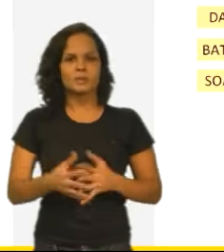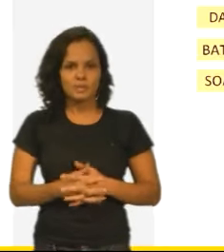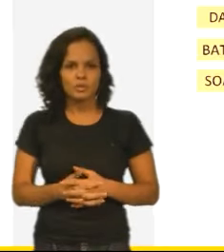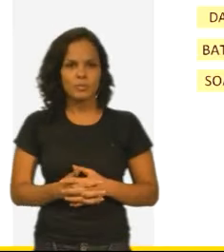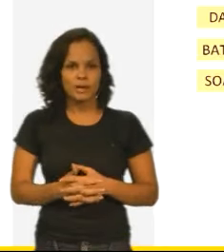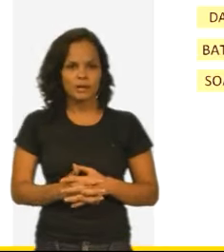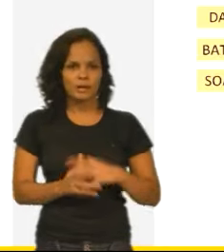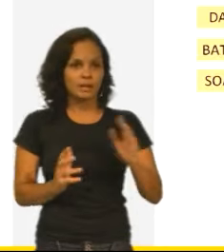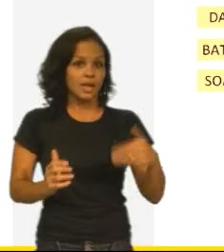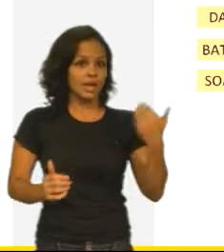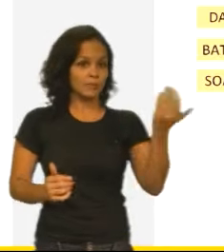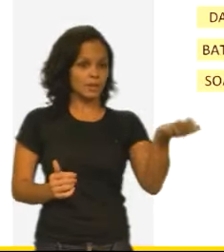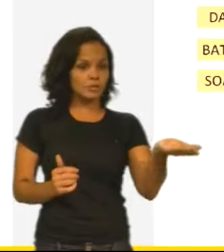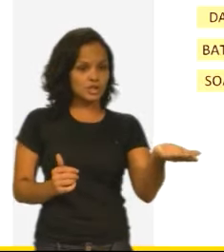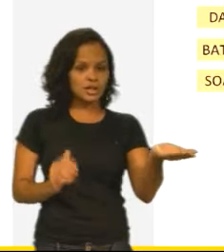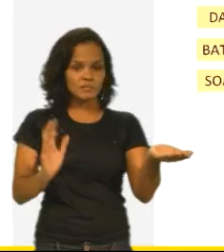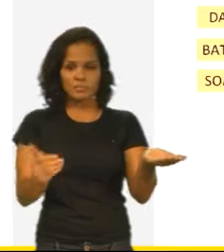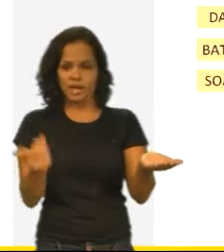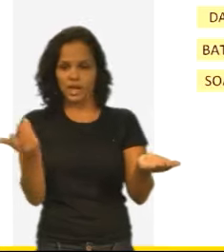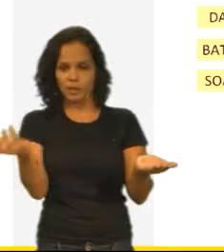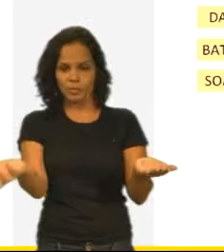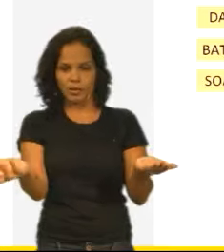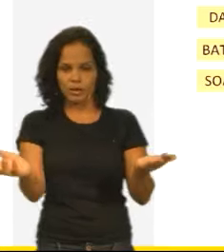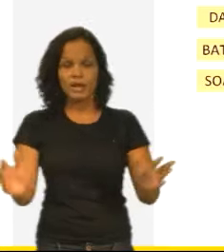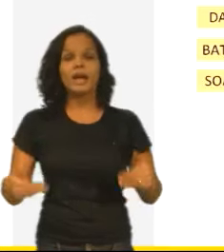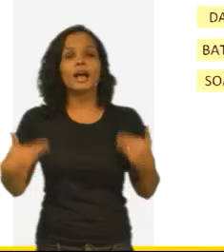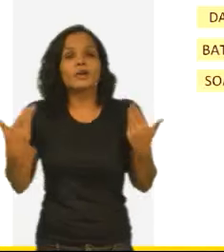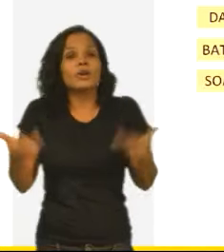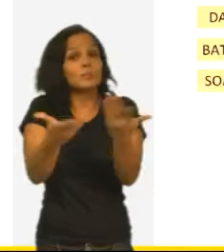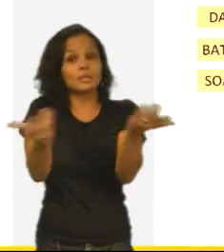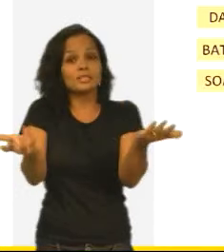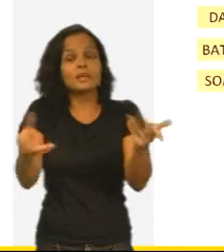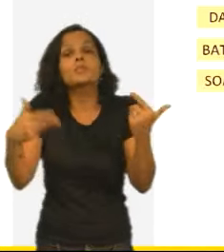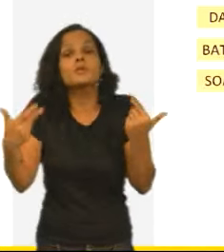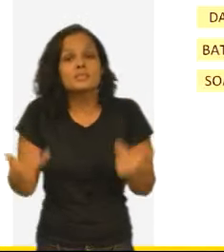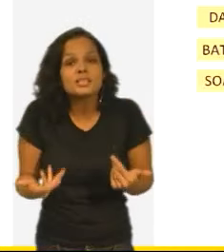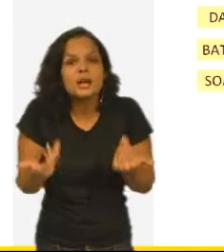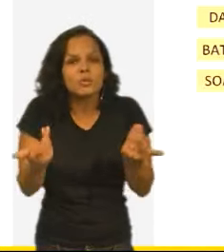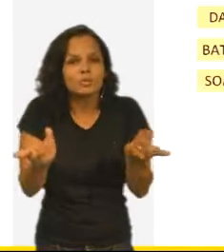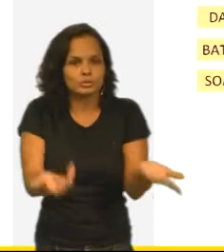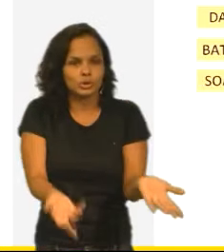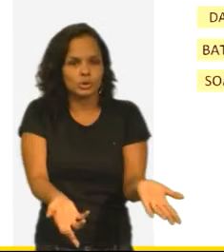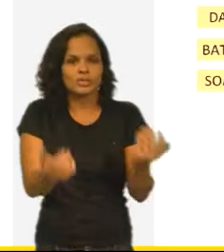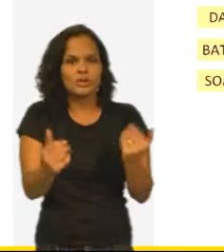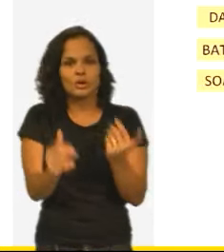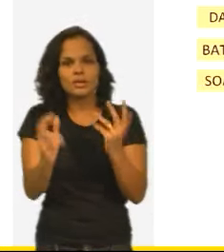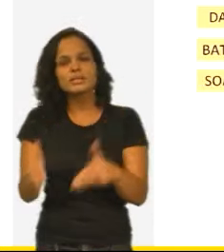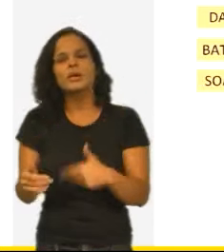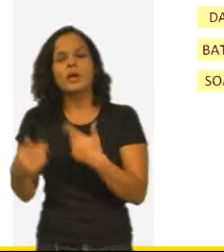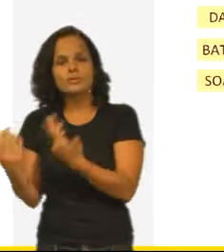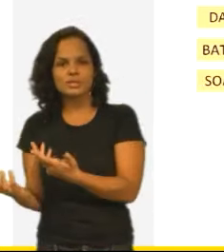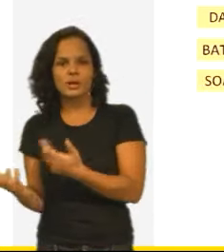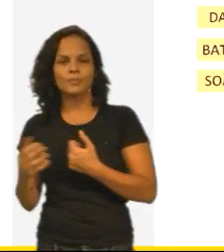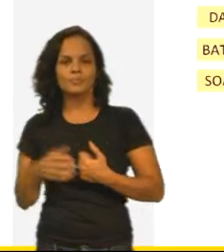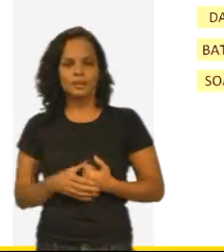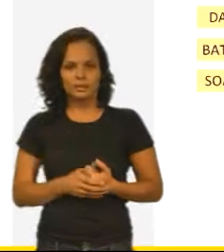expressão numérica. É meio-dia, é uma hora. Agora, por exemplo, são 12 horas ou são